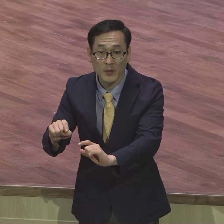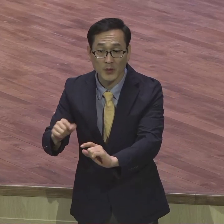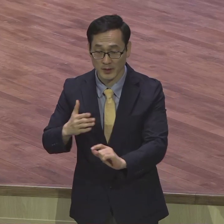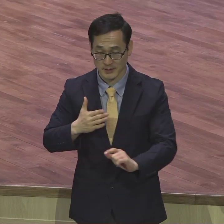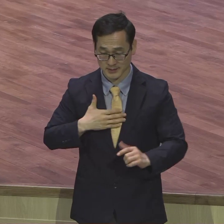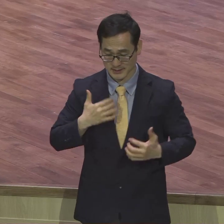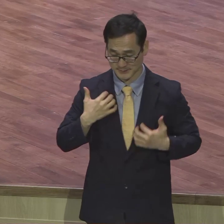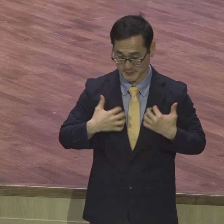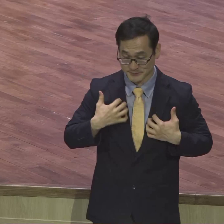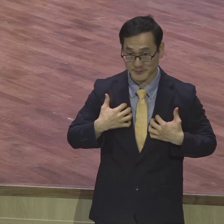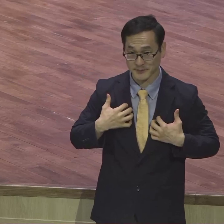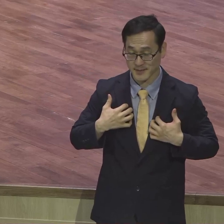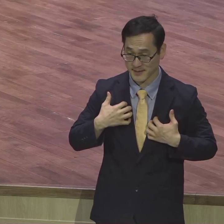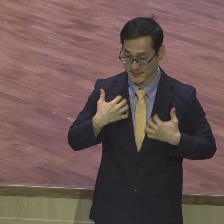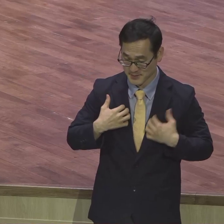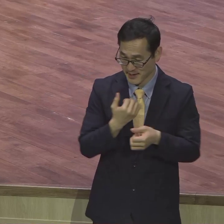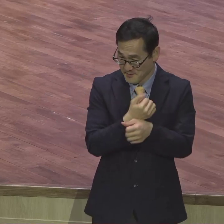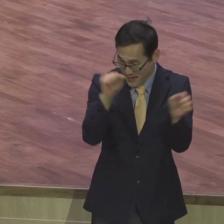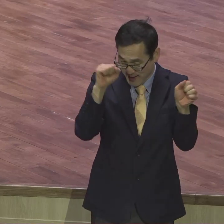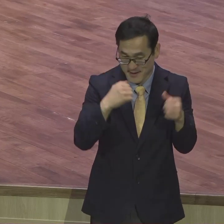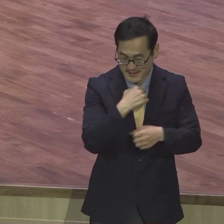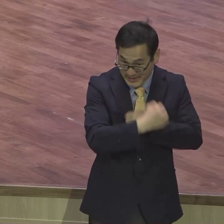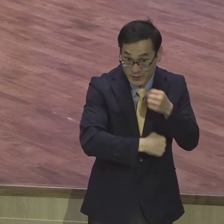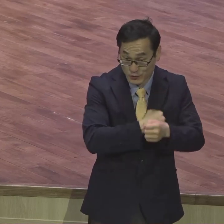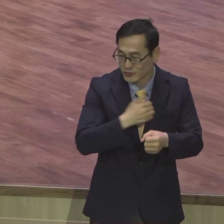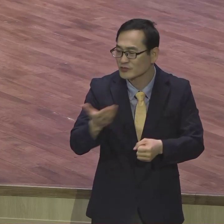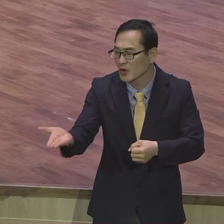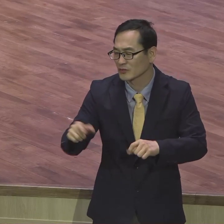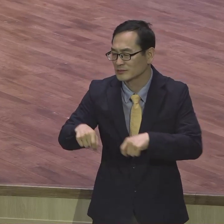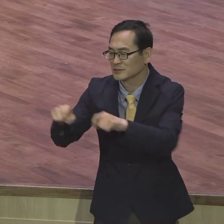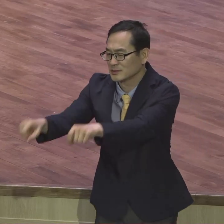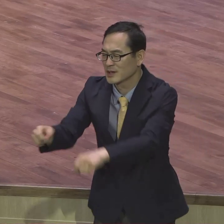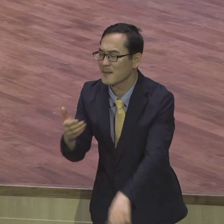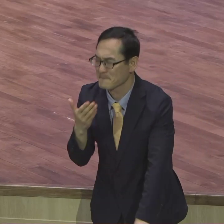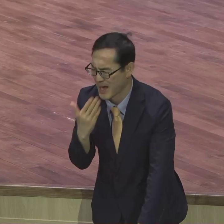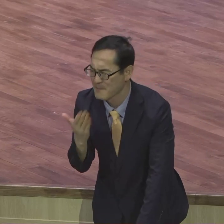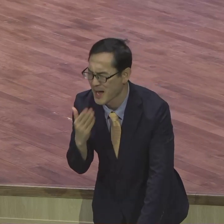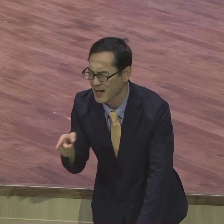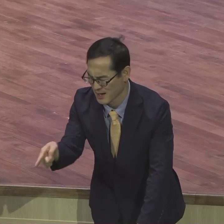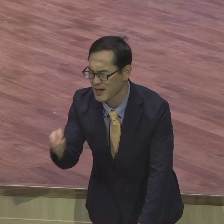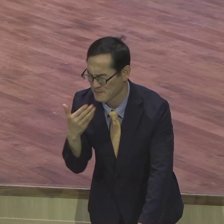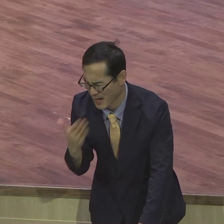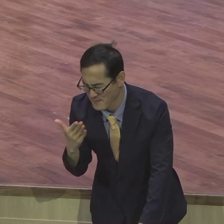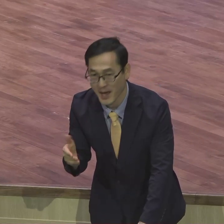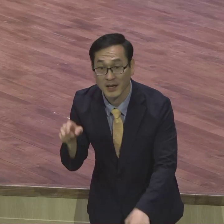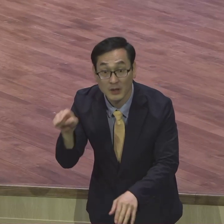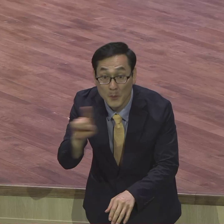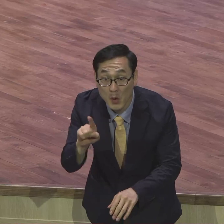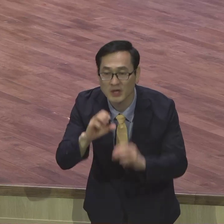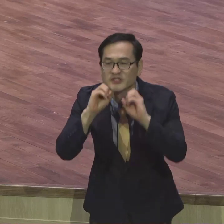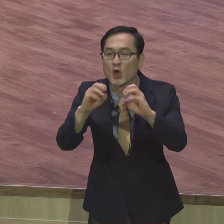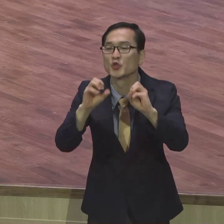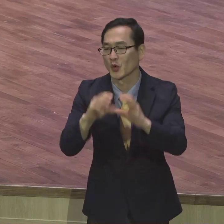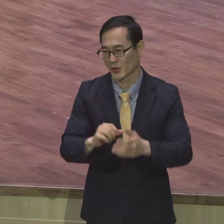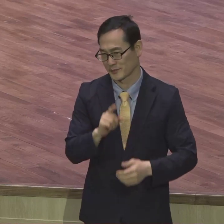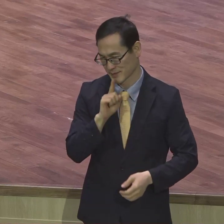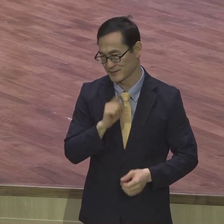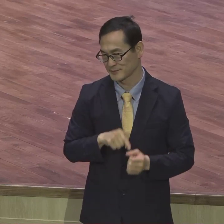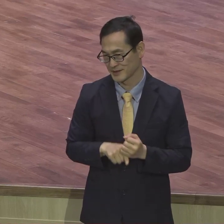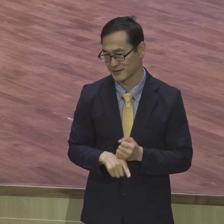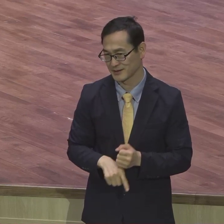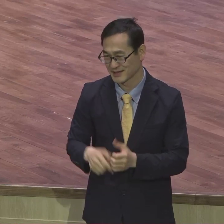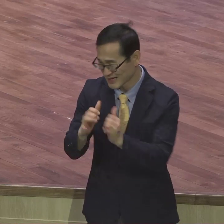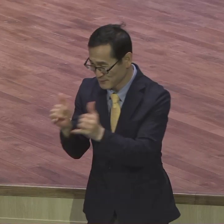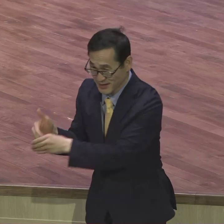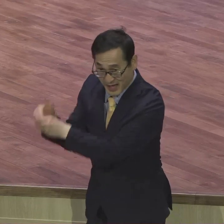누리는 이 해방 이 자유 너도 누릴 수 있고 해방될 수 있다. 이게 전도와 선교예요. 한 사람도 데려오고 안 데려오고 그게